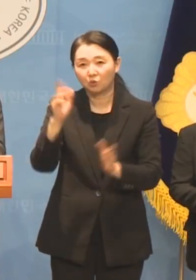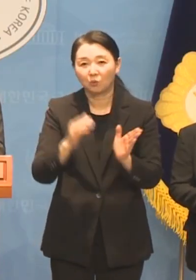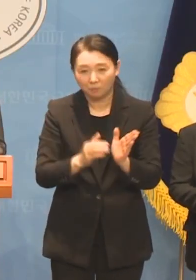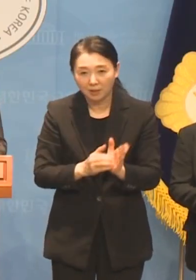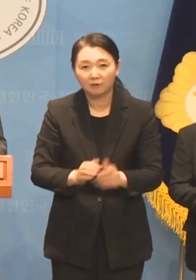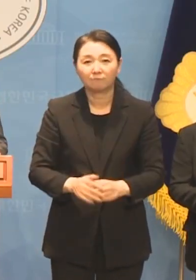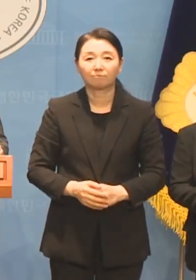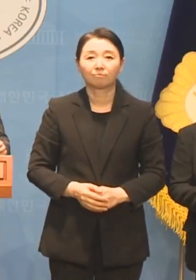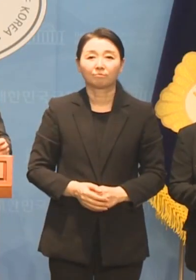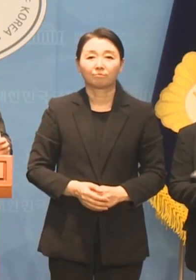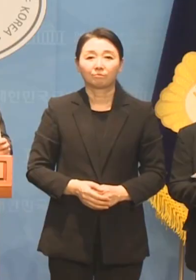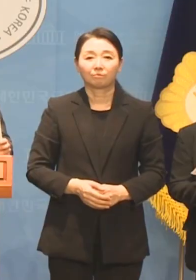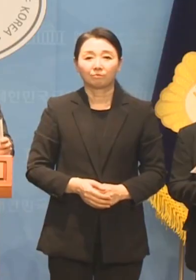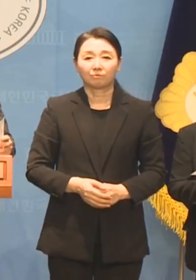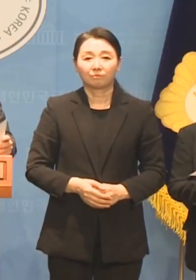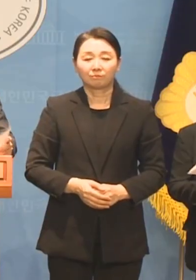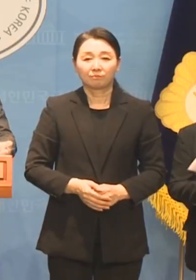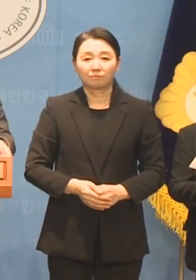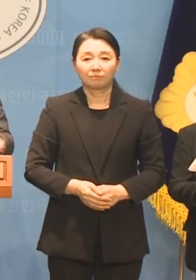접수하였음을 밝힙니다.